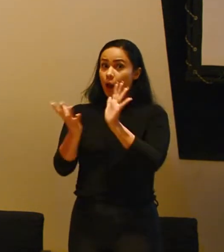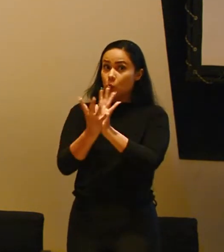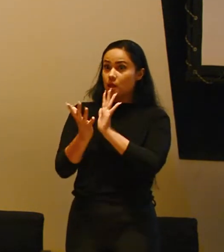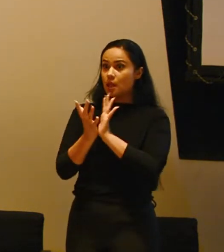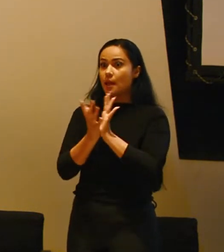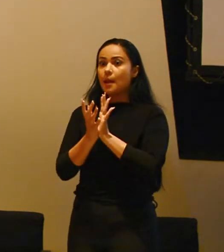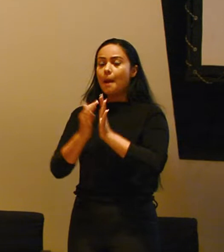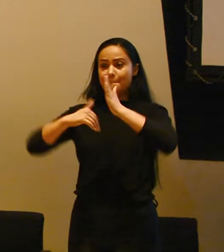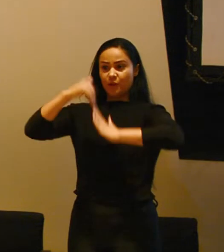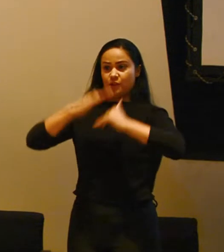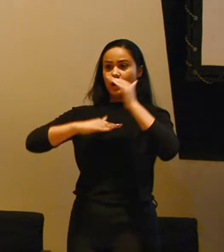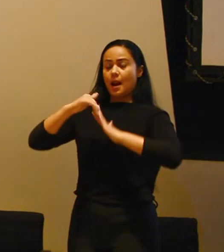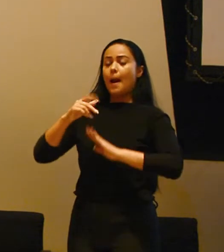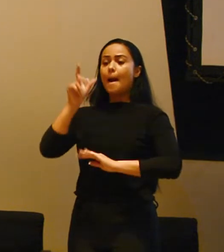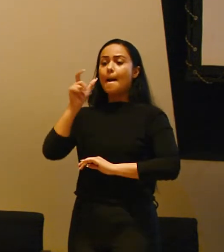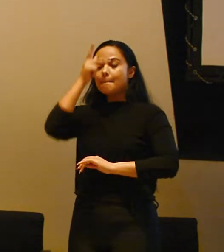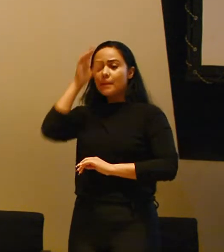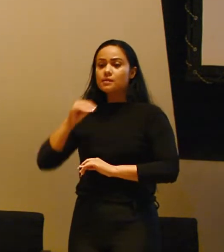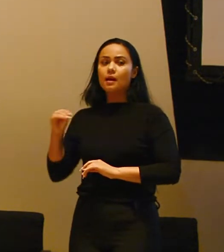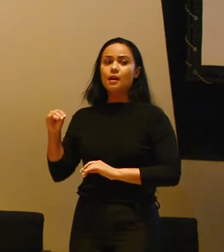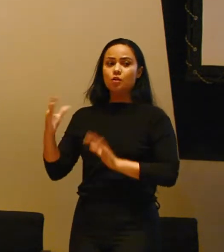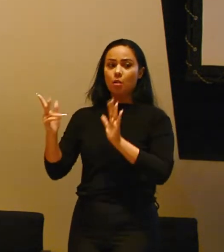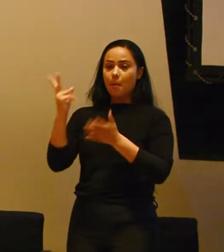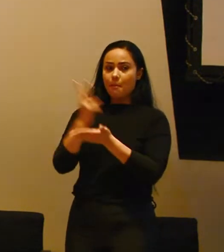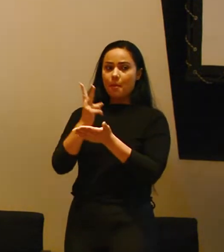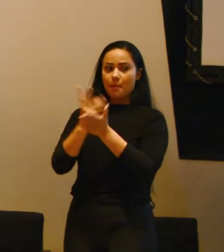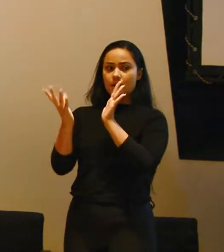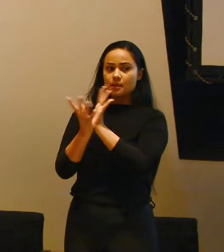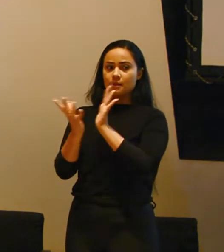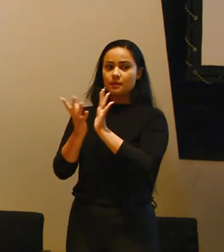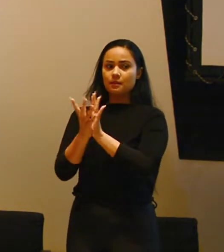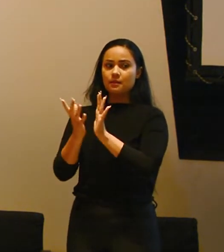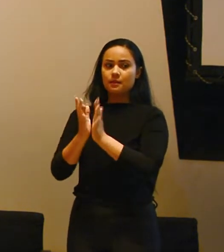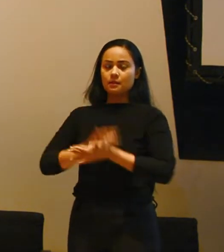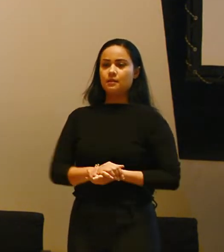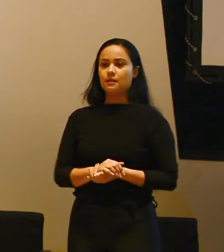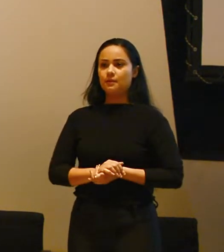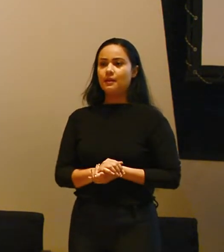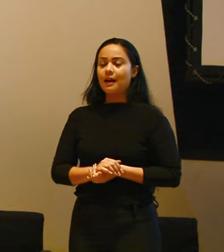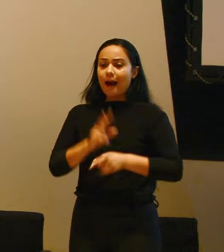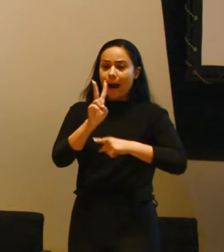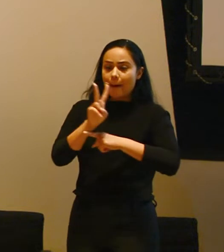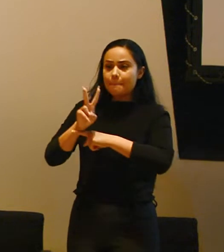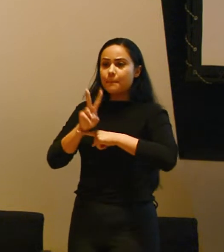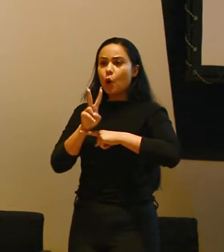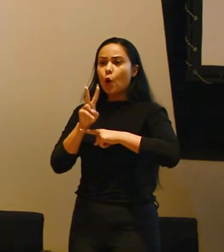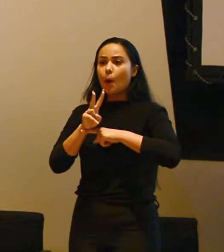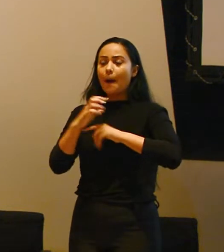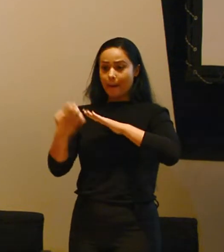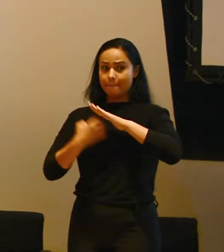reunir profissionais e pacientes no mesmo recinto. Queria agradecer o apoio de todas as empresas